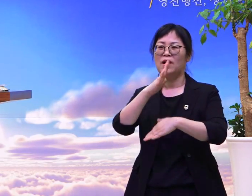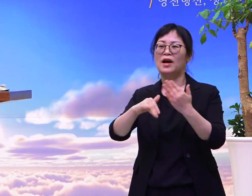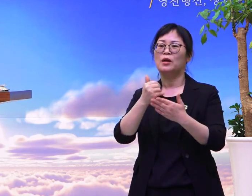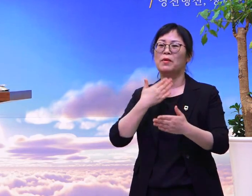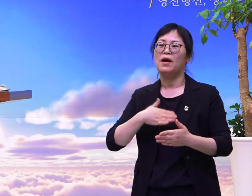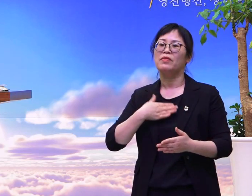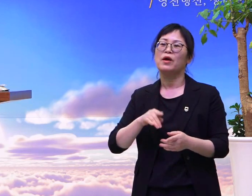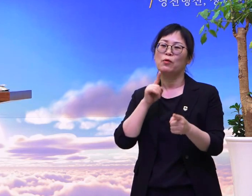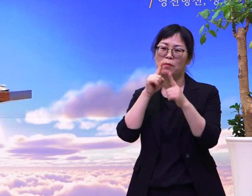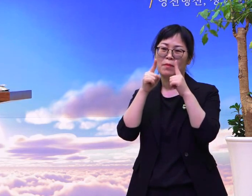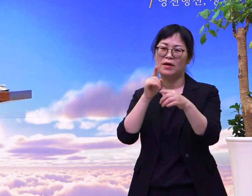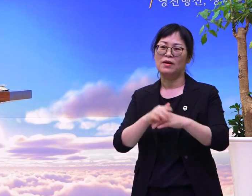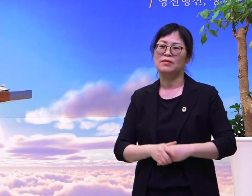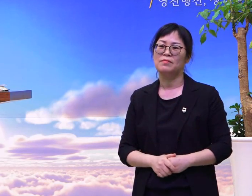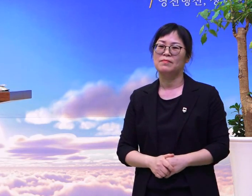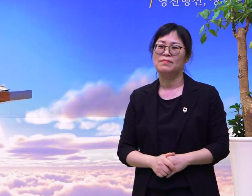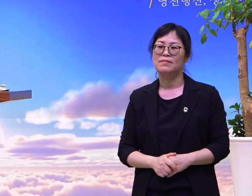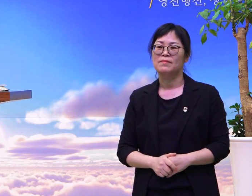하는 것입니다.